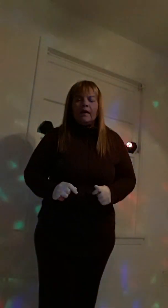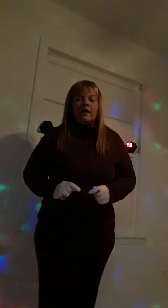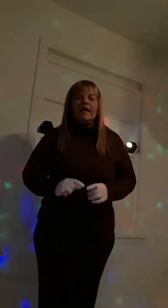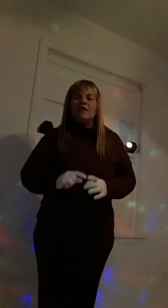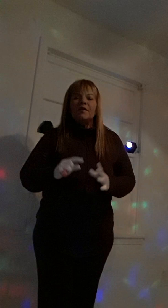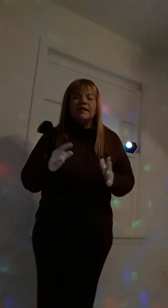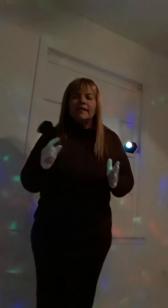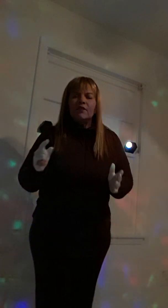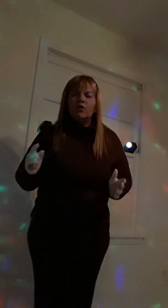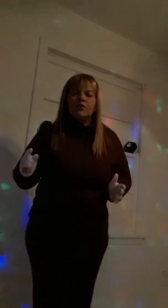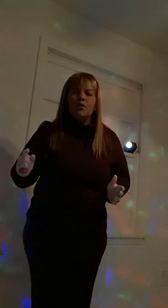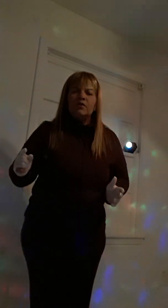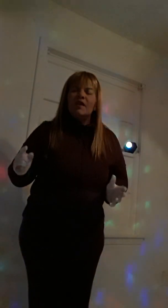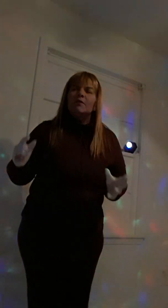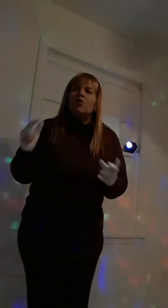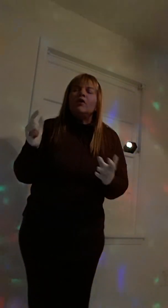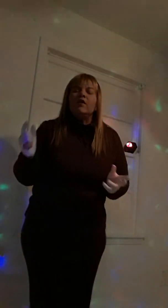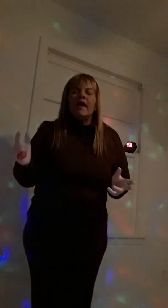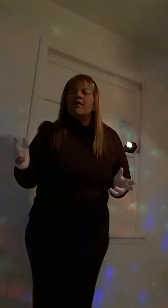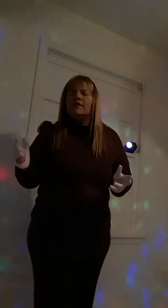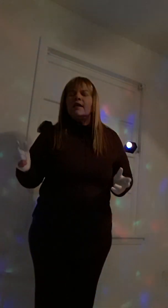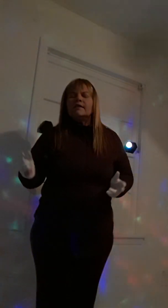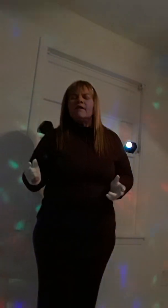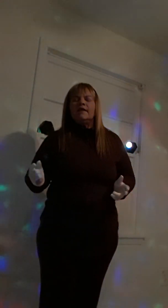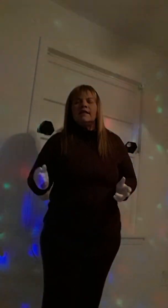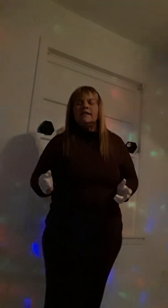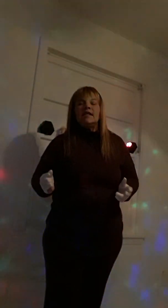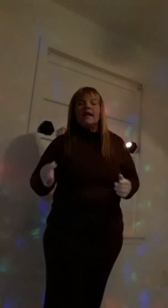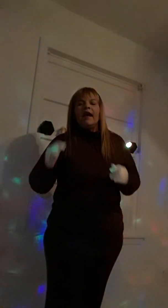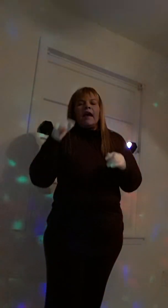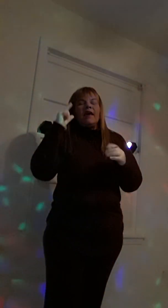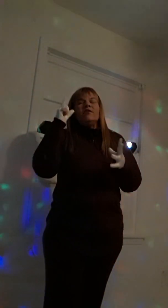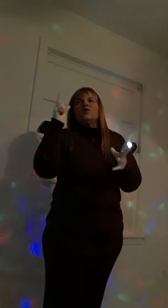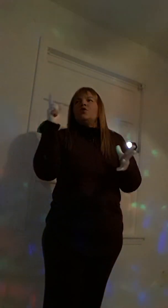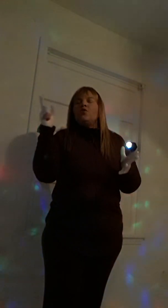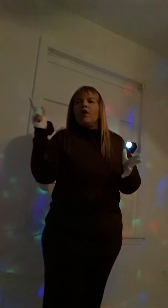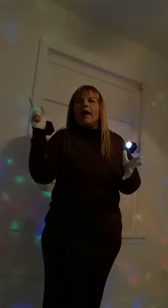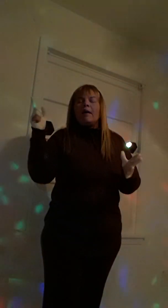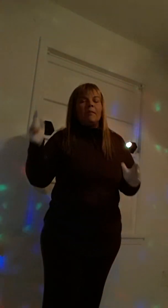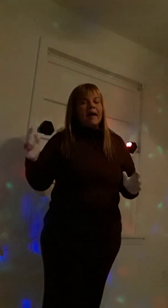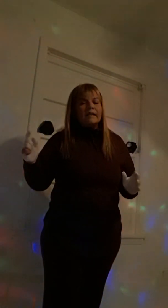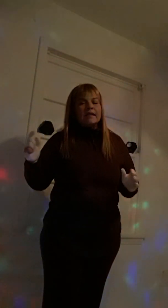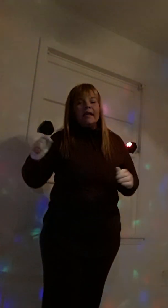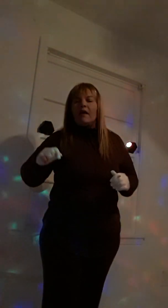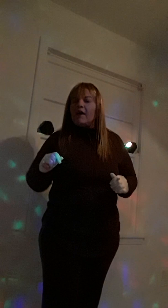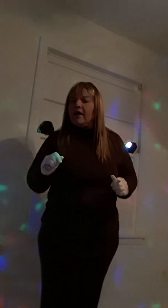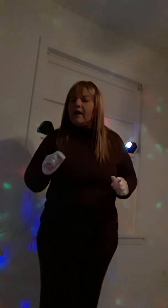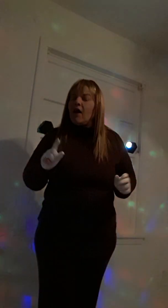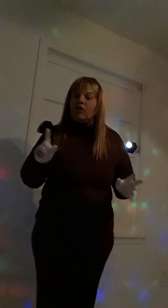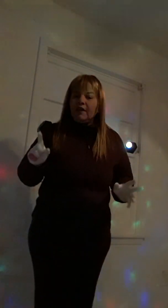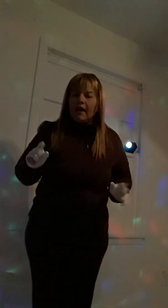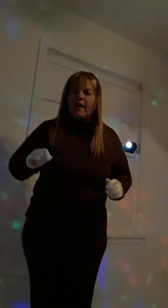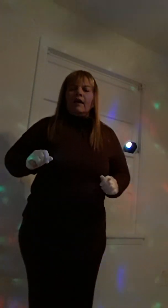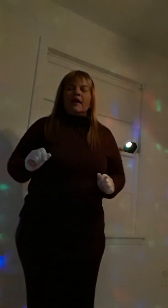Y las frases que todos conocemos, cuando llegas ya las saben decir, ellos nunca más la van a olvidar. Y